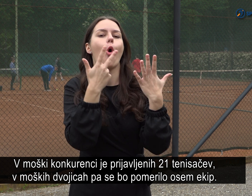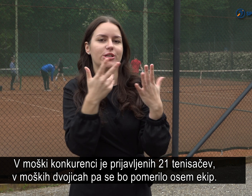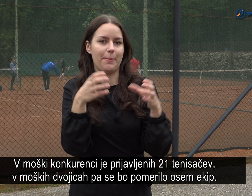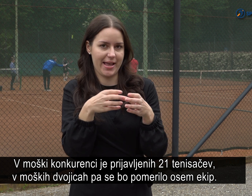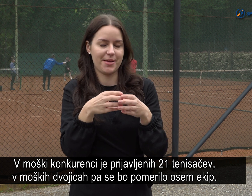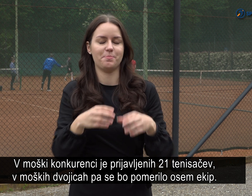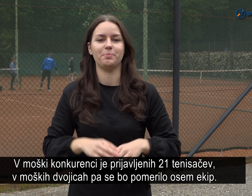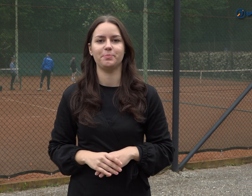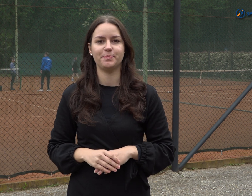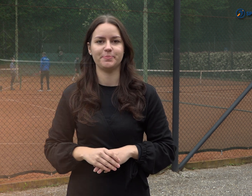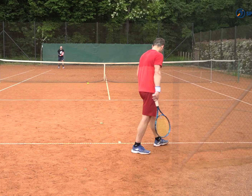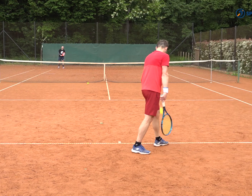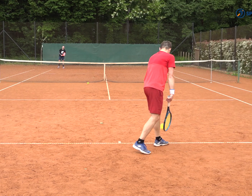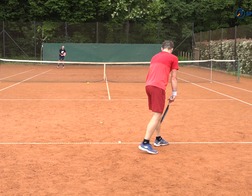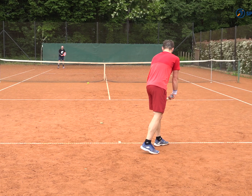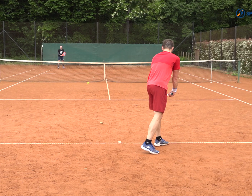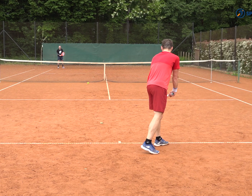ekip.